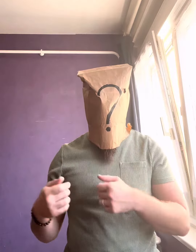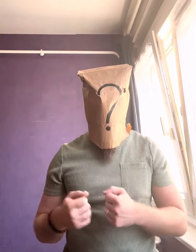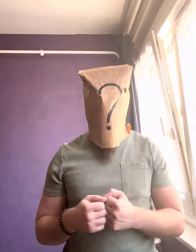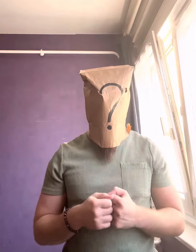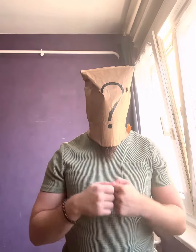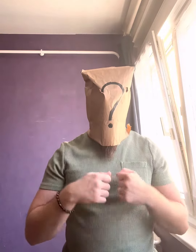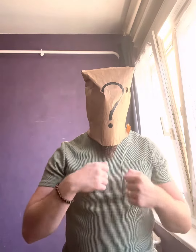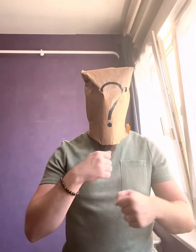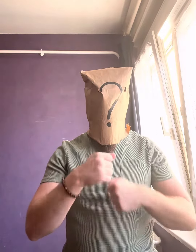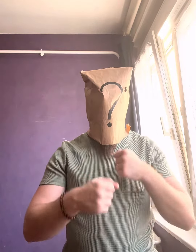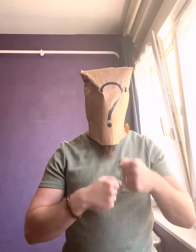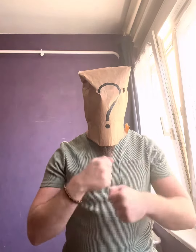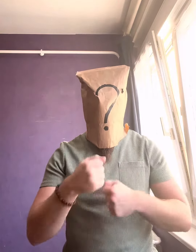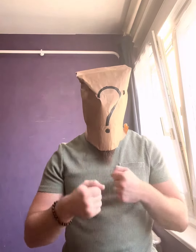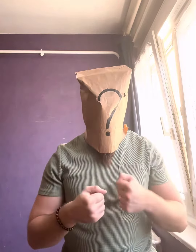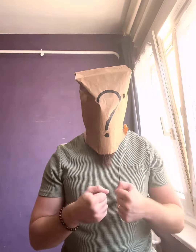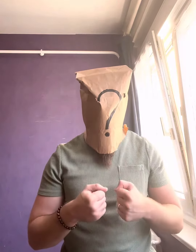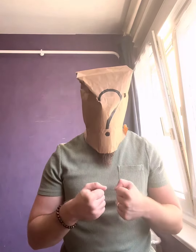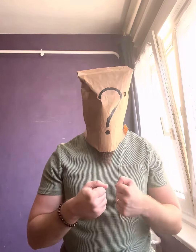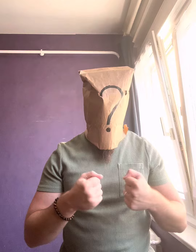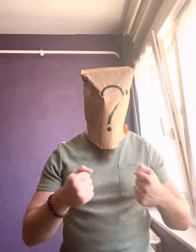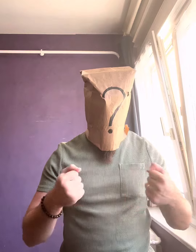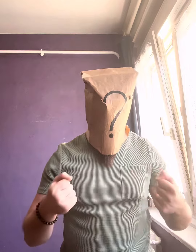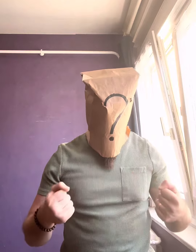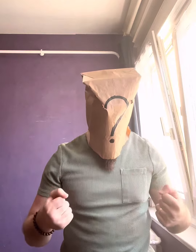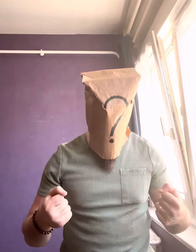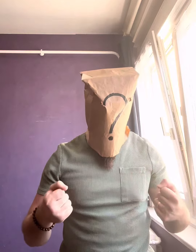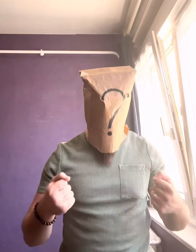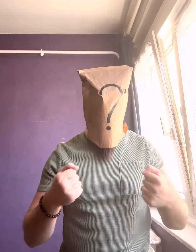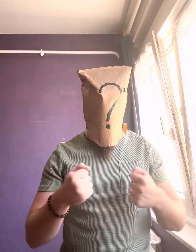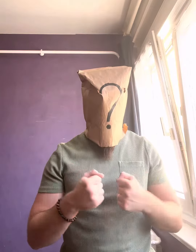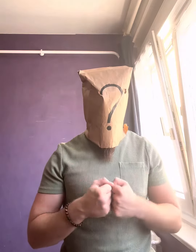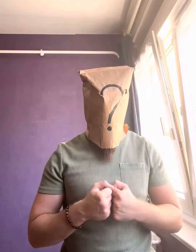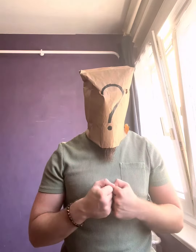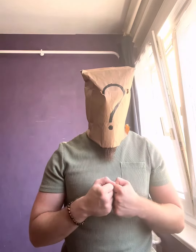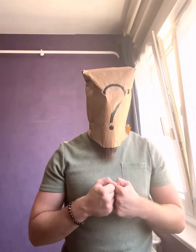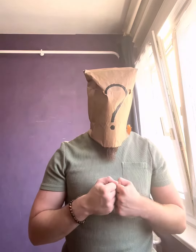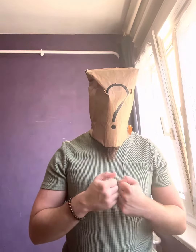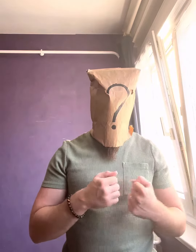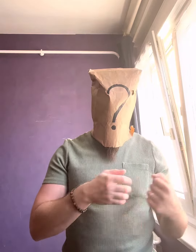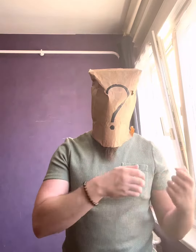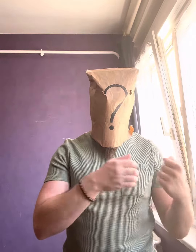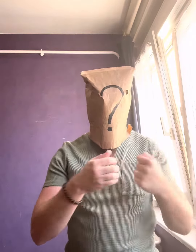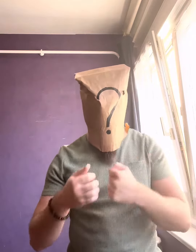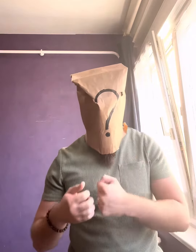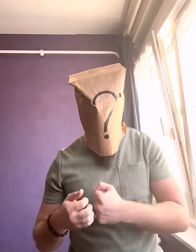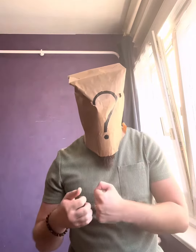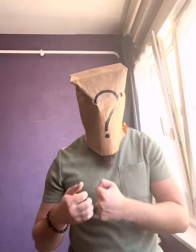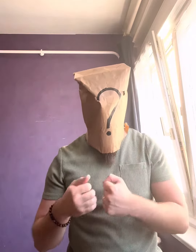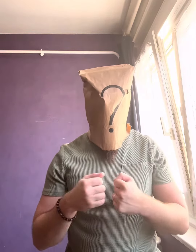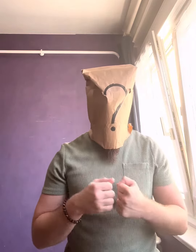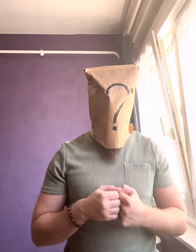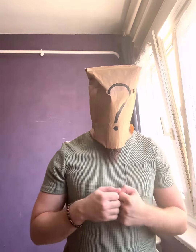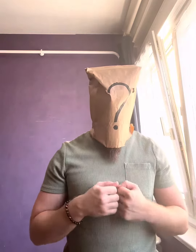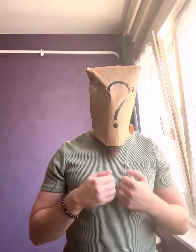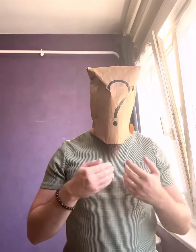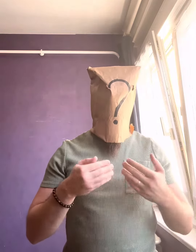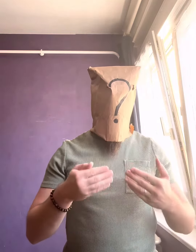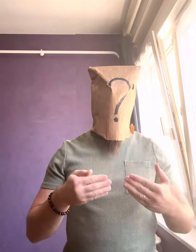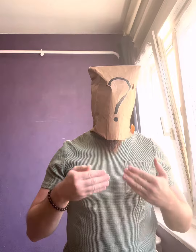de l'énergie à partir d'une force dans ce cas précis il produit de l'énergie grâce à la force transmise par la turbine enfin un transformateur permet de